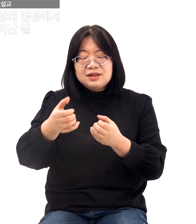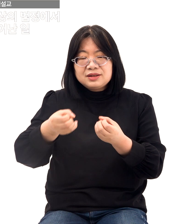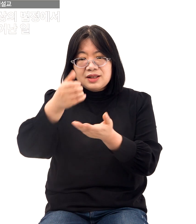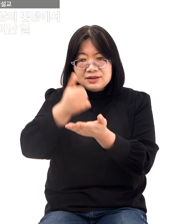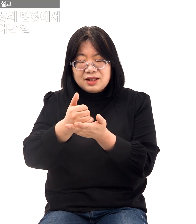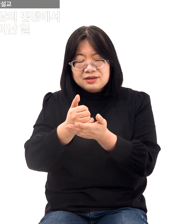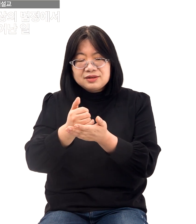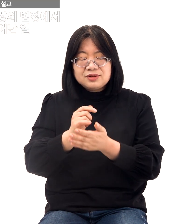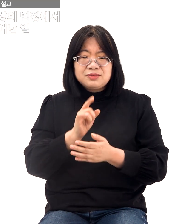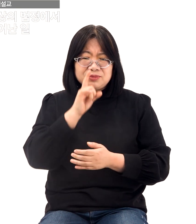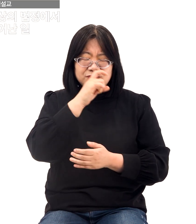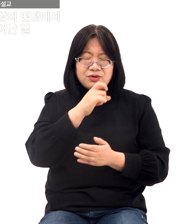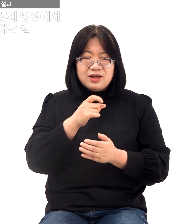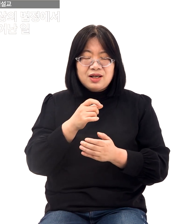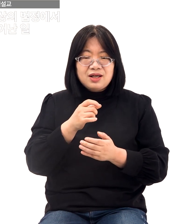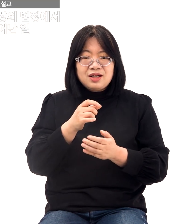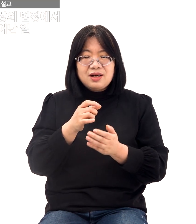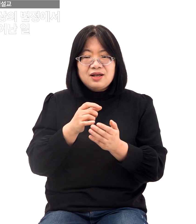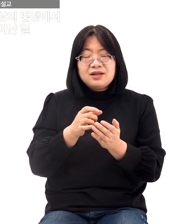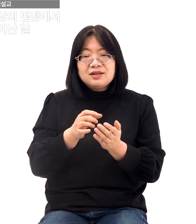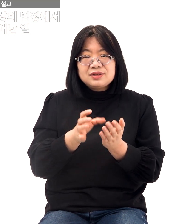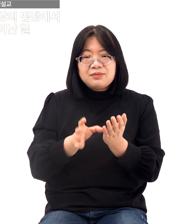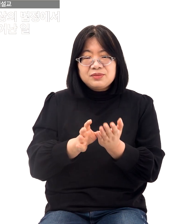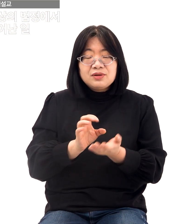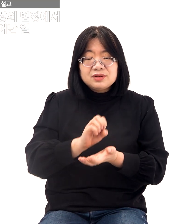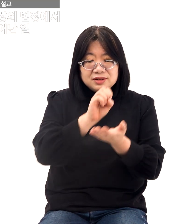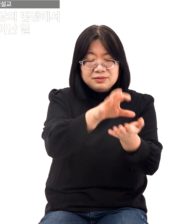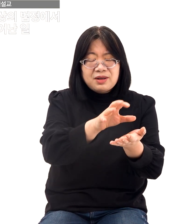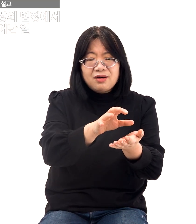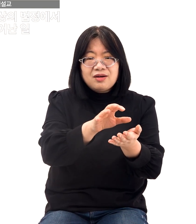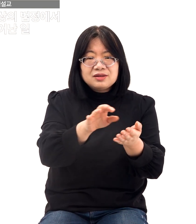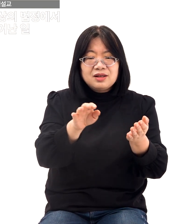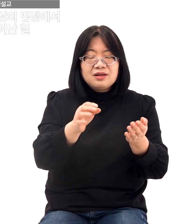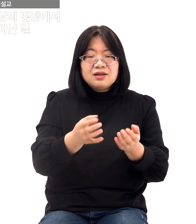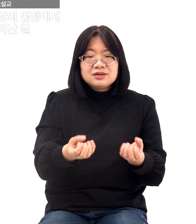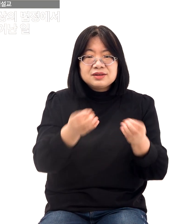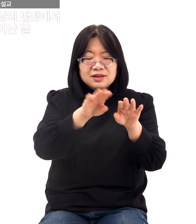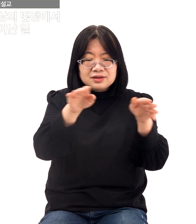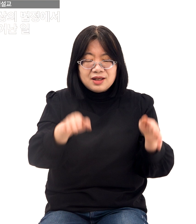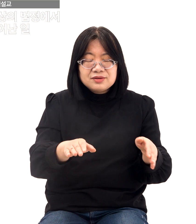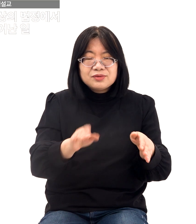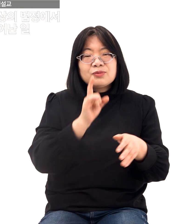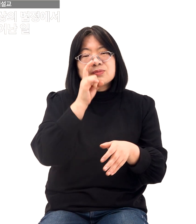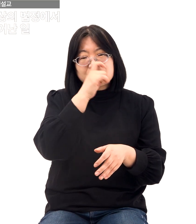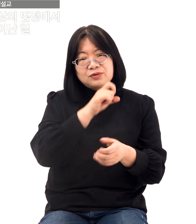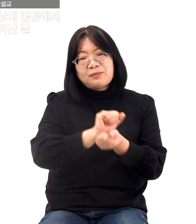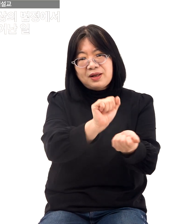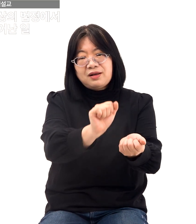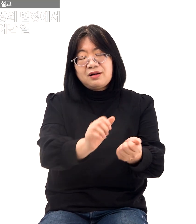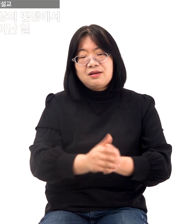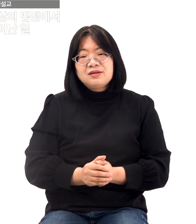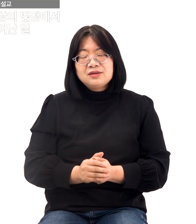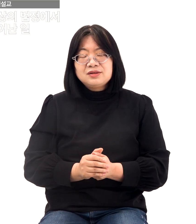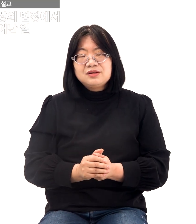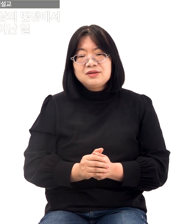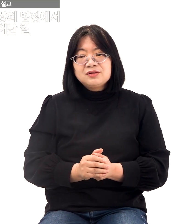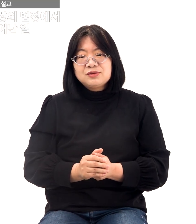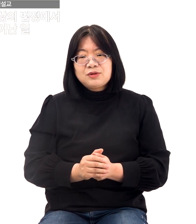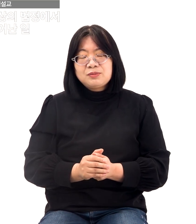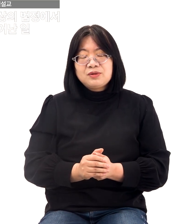부정해져요. 제단이 부정해지면 전체적으로 뭐가 부정해진다는 얘기입니까?